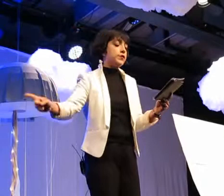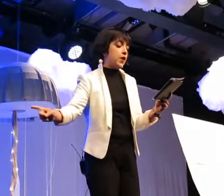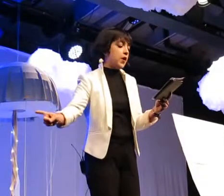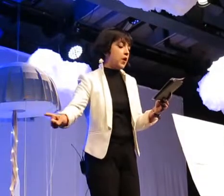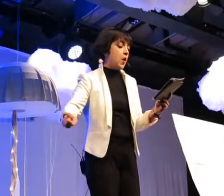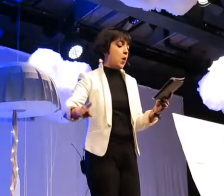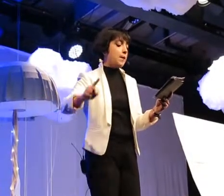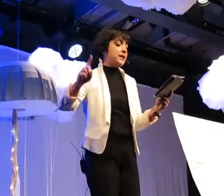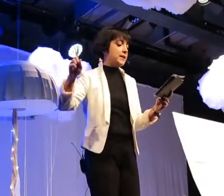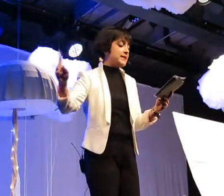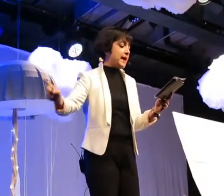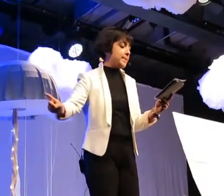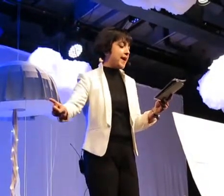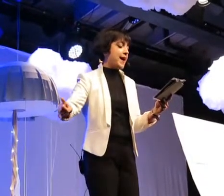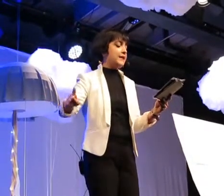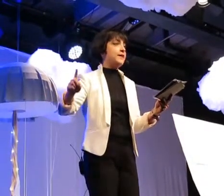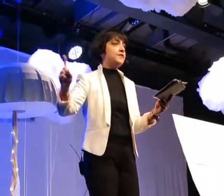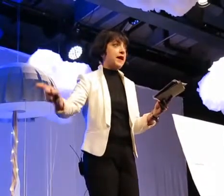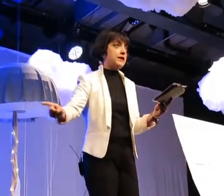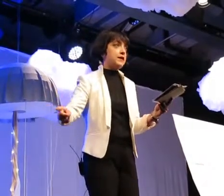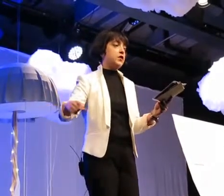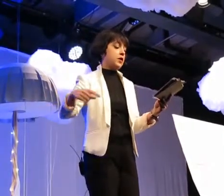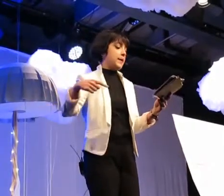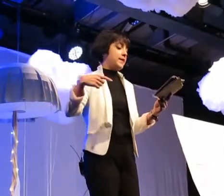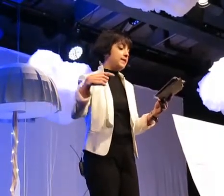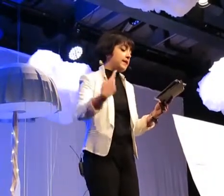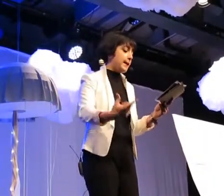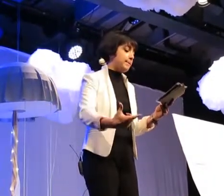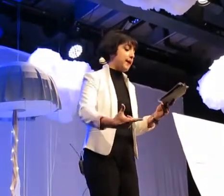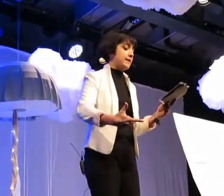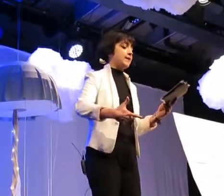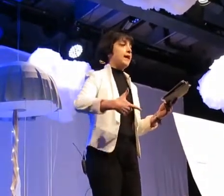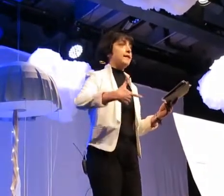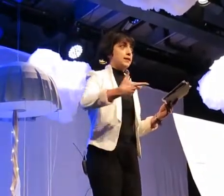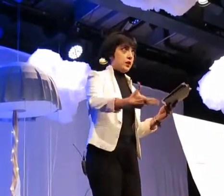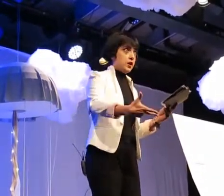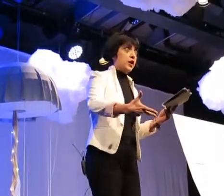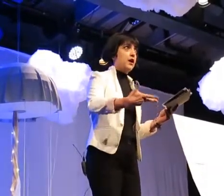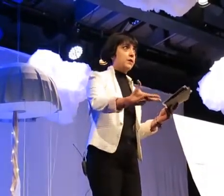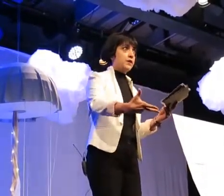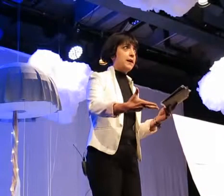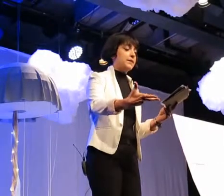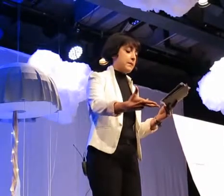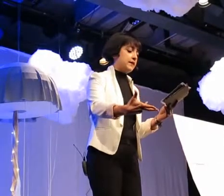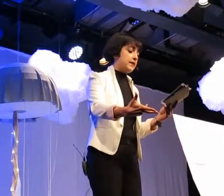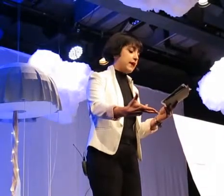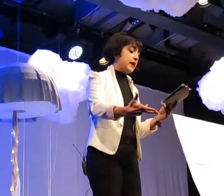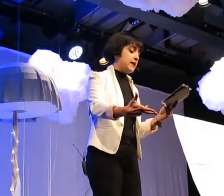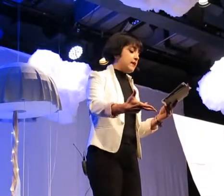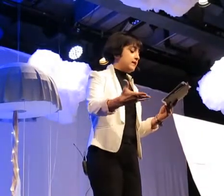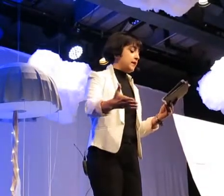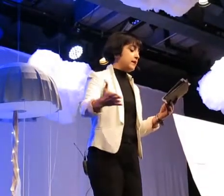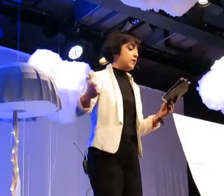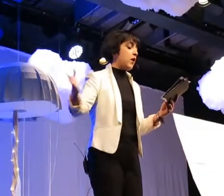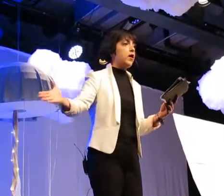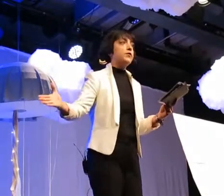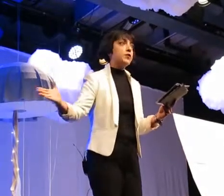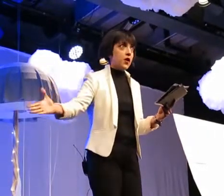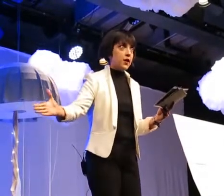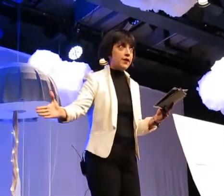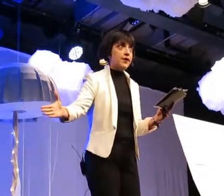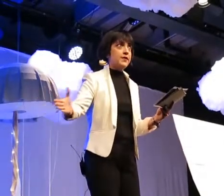ett avtal om att bestämma att det faktiskt skulle bestämmas att det skulle göra utsläppsminskningar. Sen